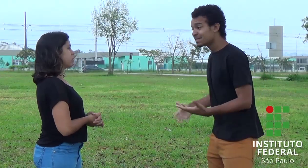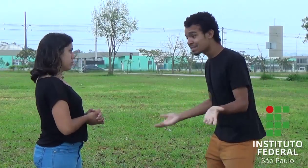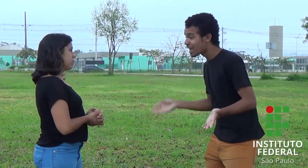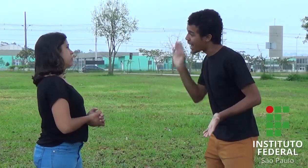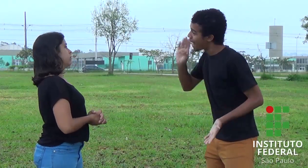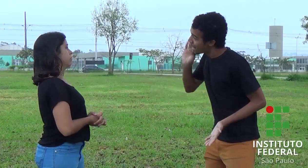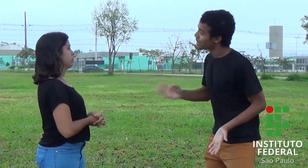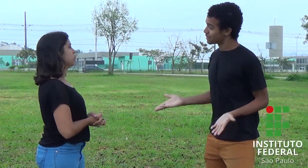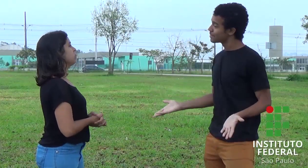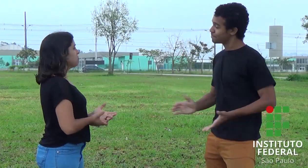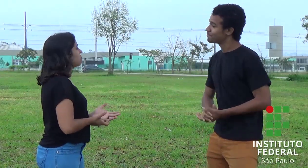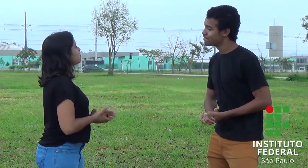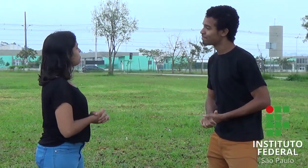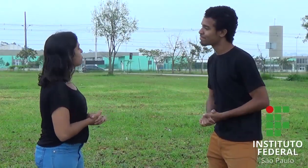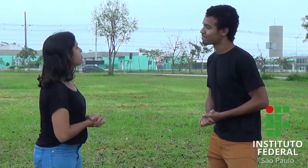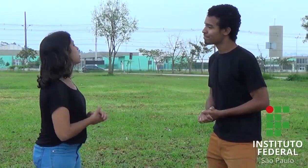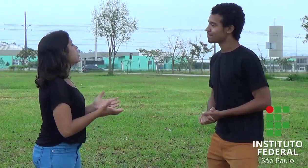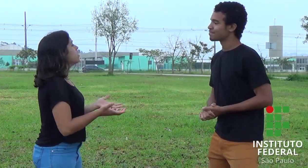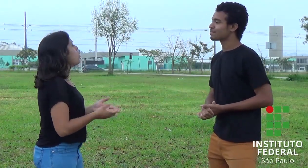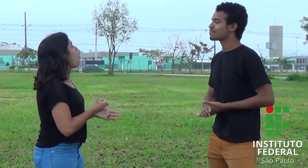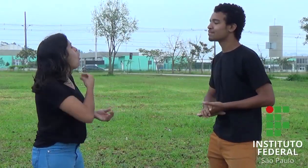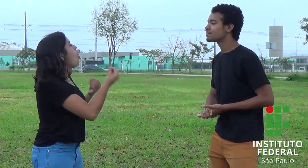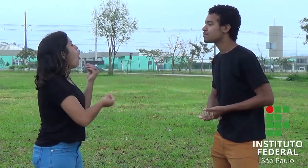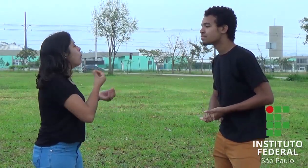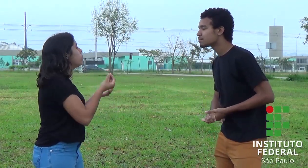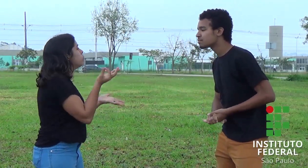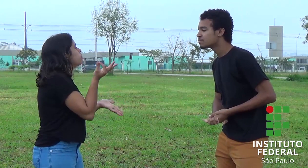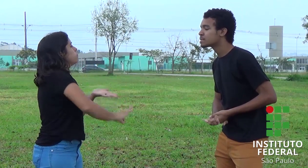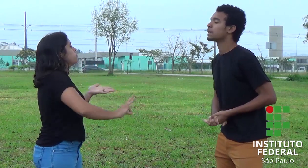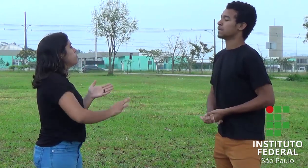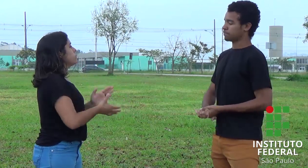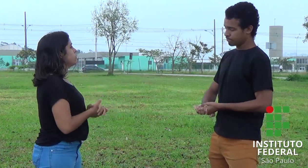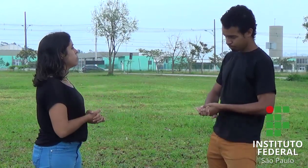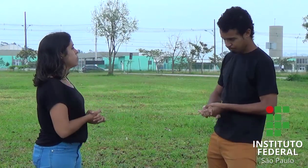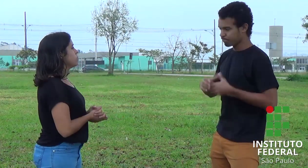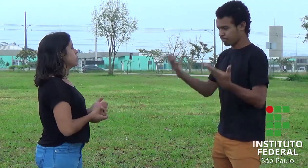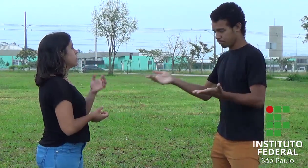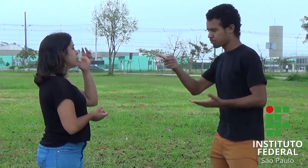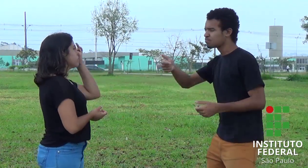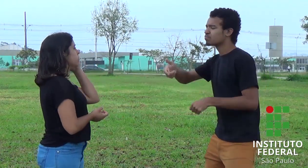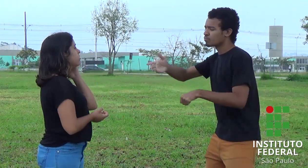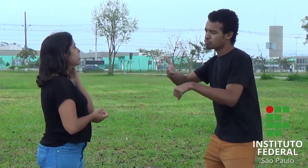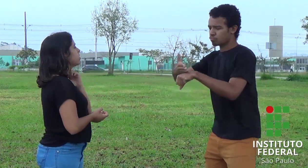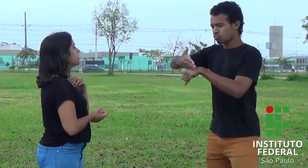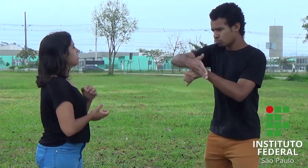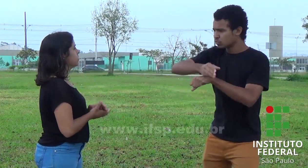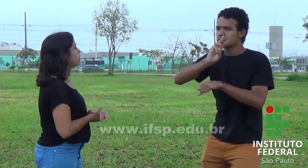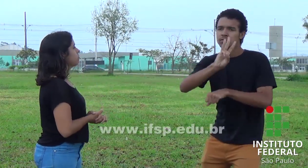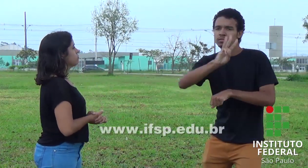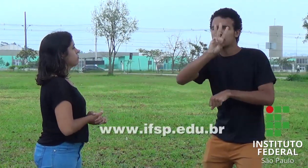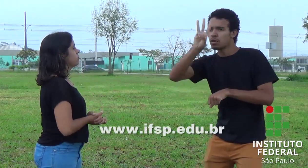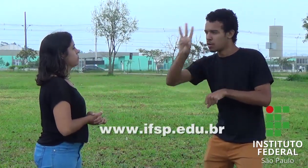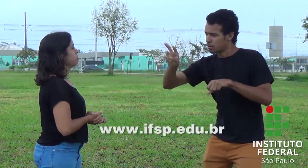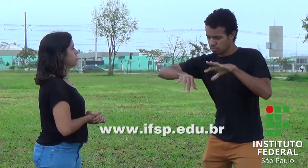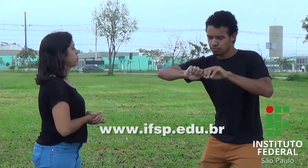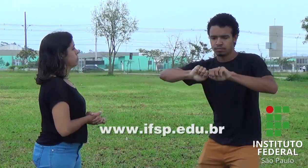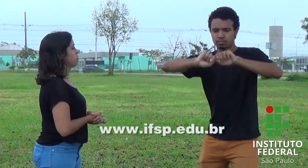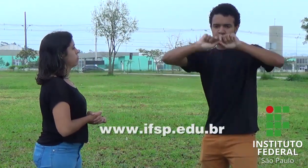Pois é, viu só que legal? Ah, e como faço minha inscrição? Você precisa acessar ao site do Instituto Federal de São Paulo,